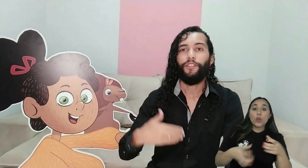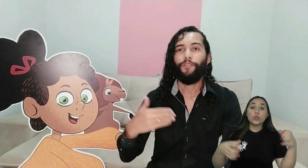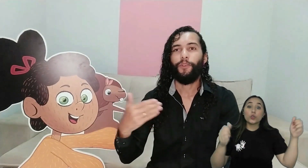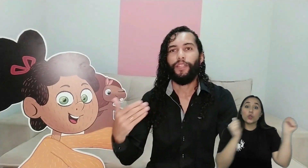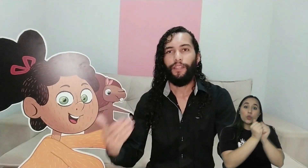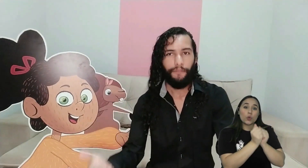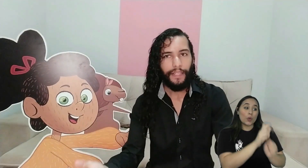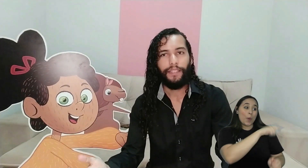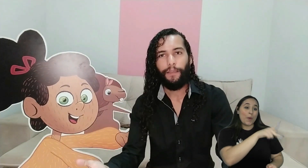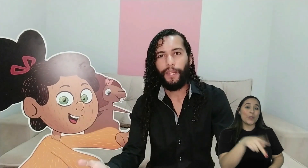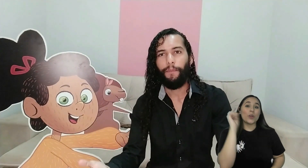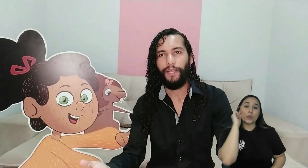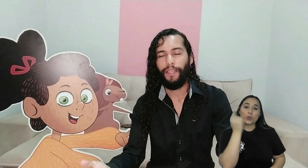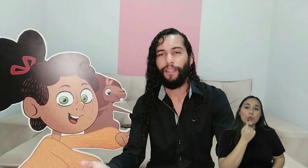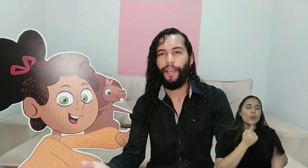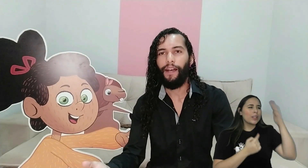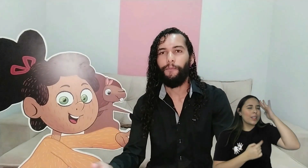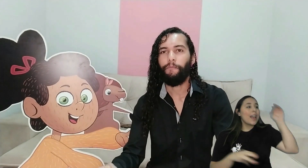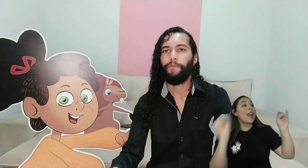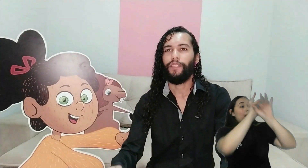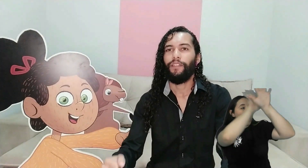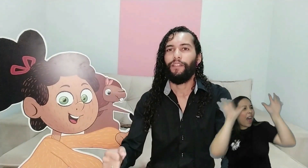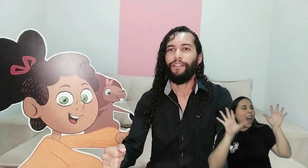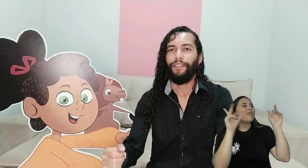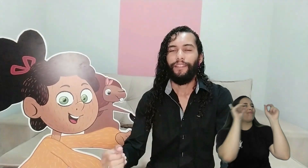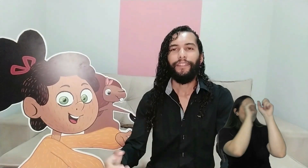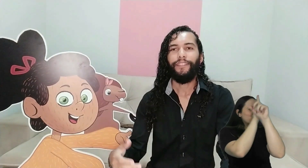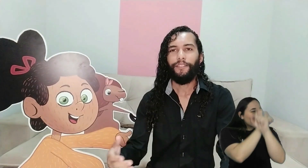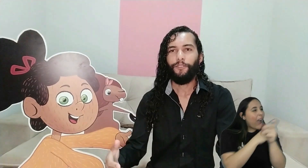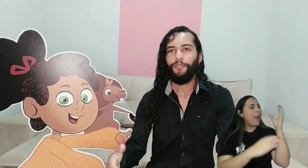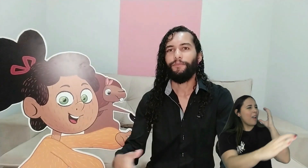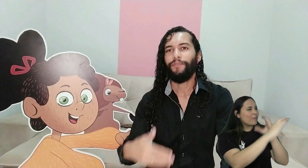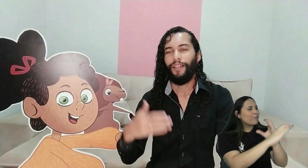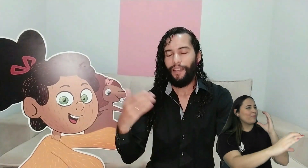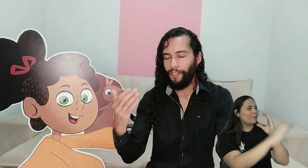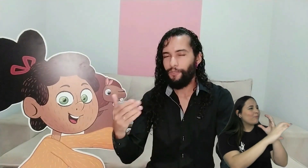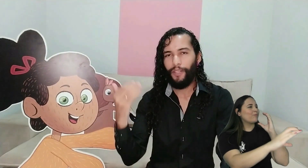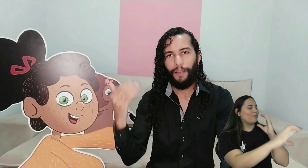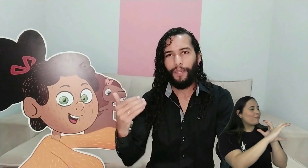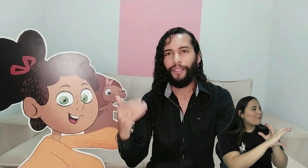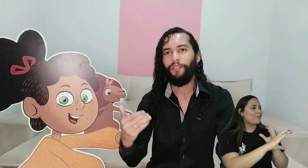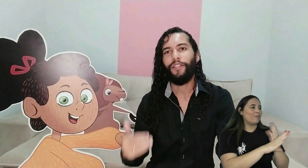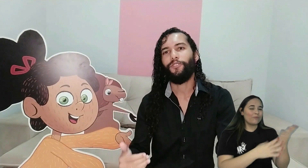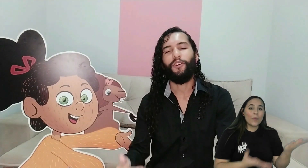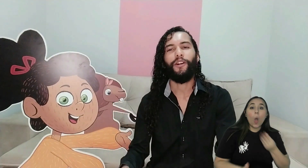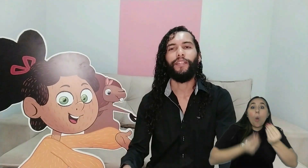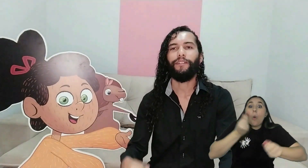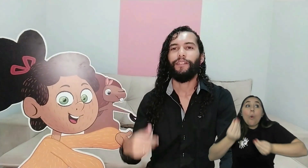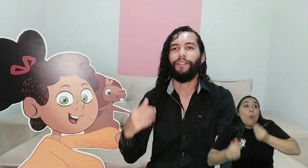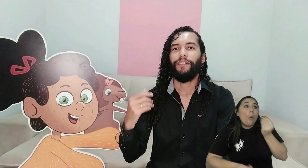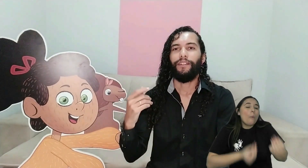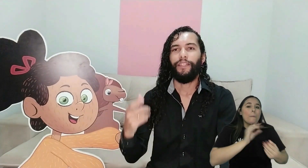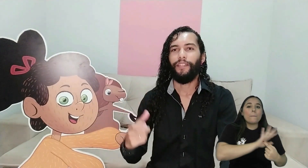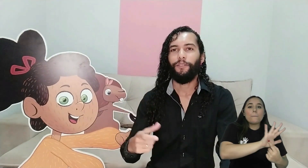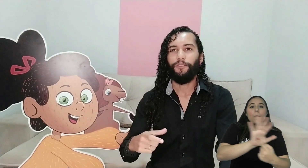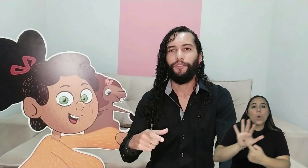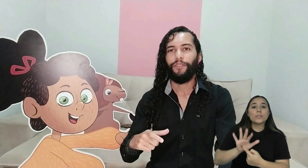o que a gente poderia fazer para representar. E nisso a gente foi lapidando a história,